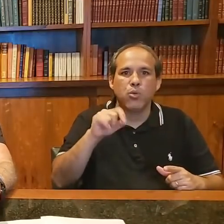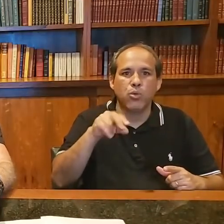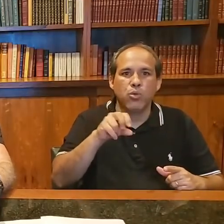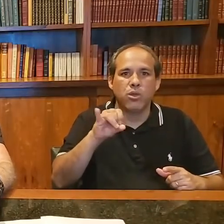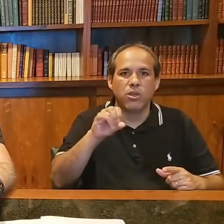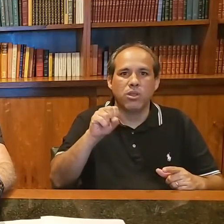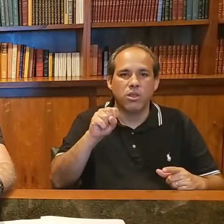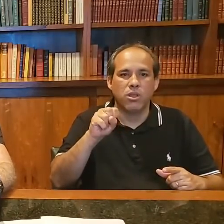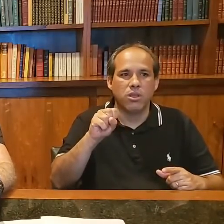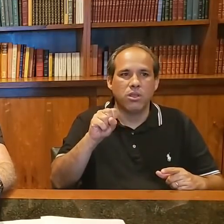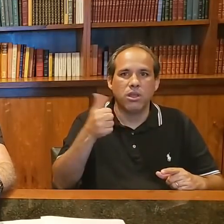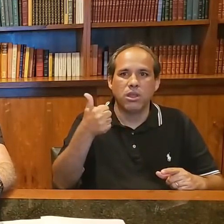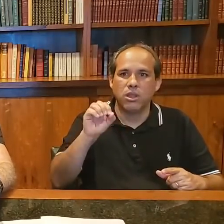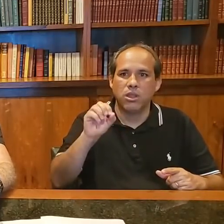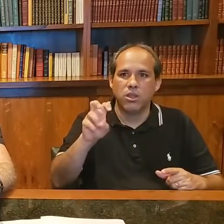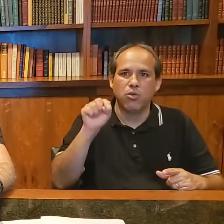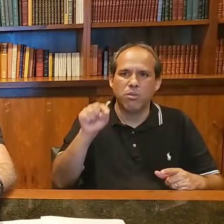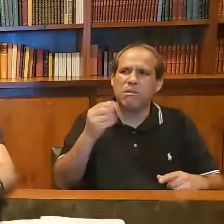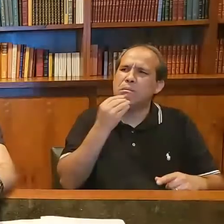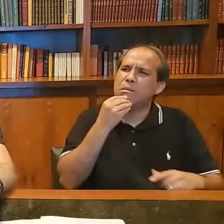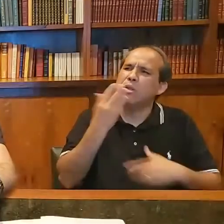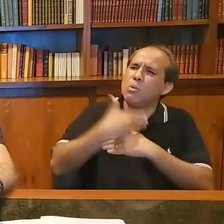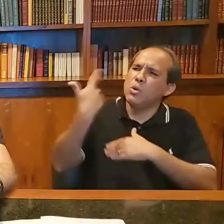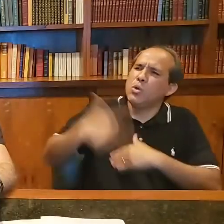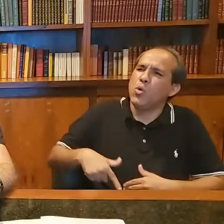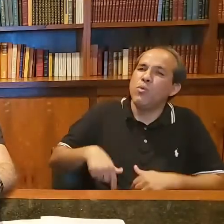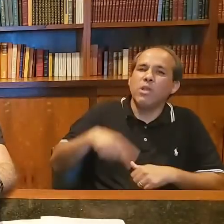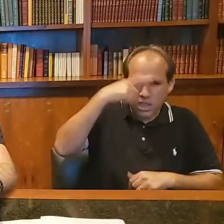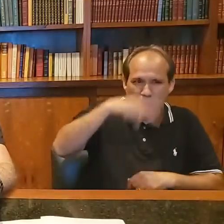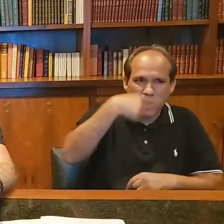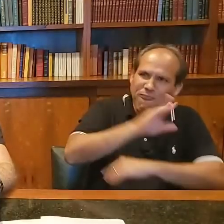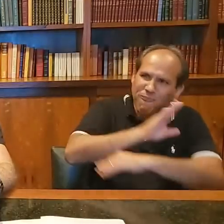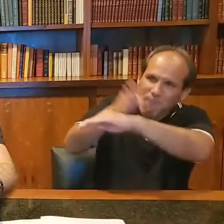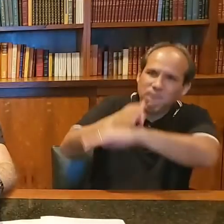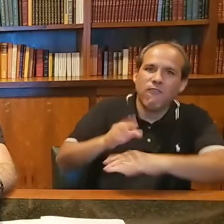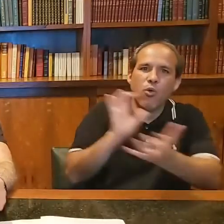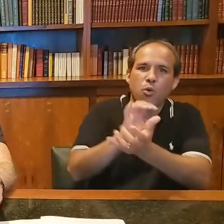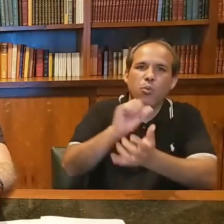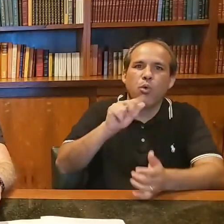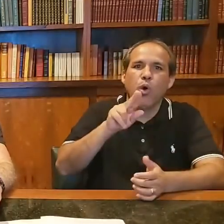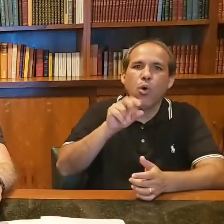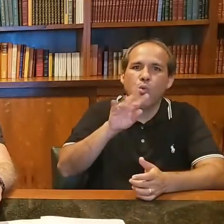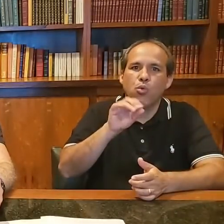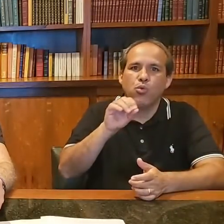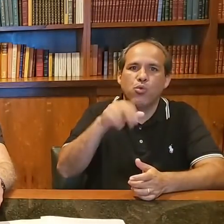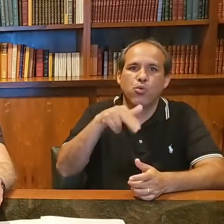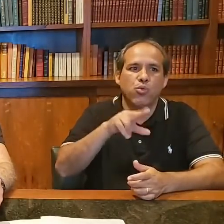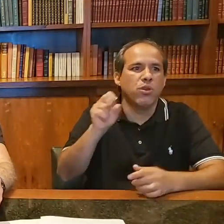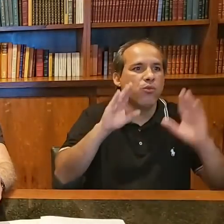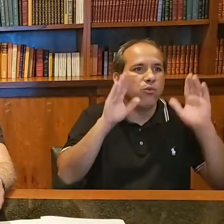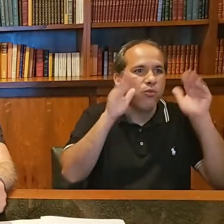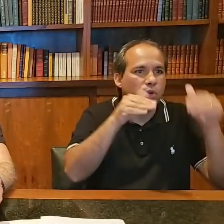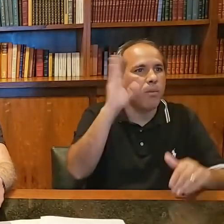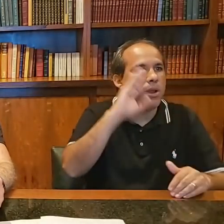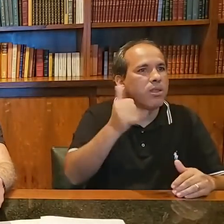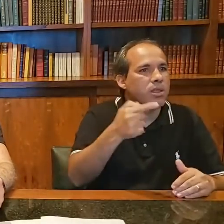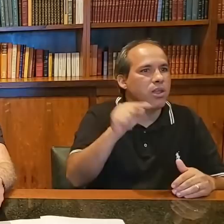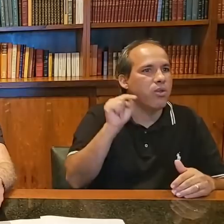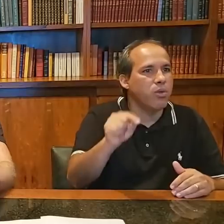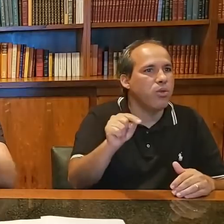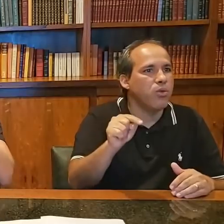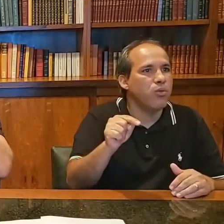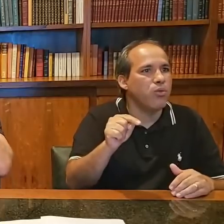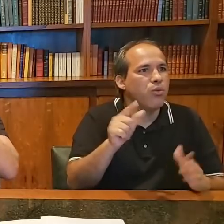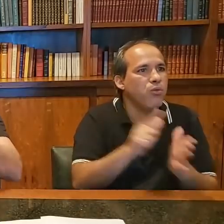Tem que passar, vamos passar na semana que vem. Passar a turma aí do Augusto Nunes. Foco do Brasil, 17 mil. Folha Política